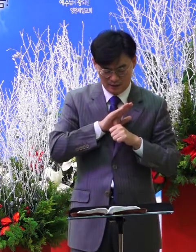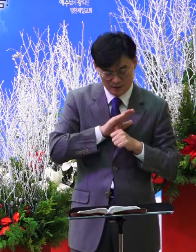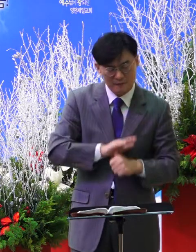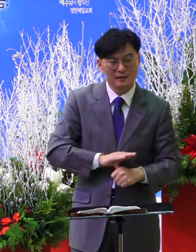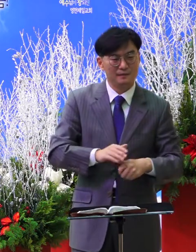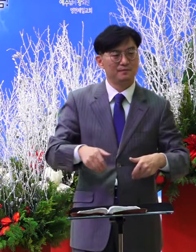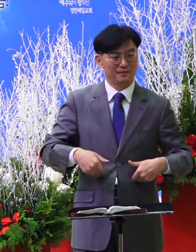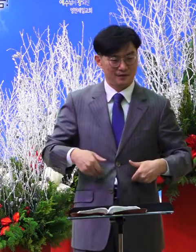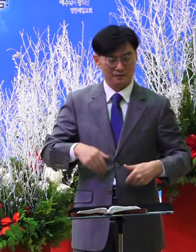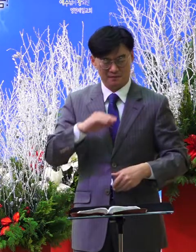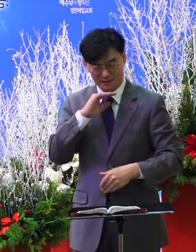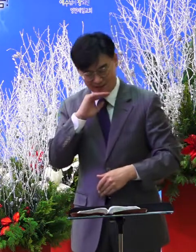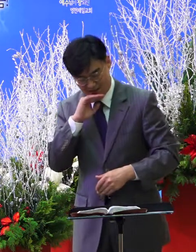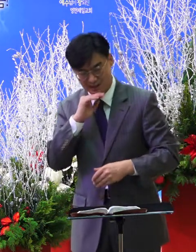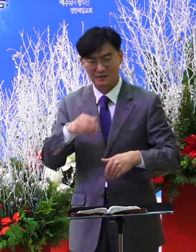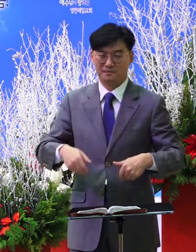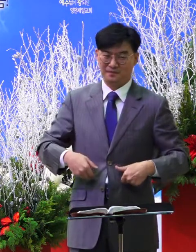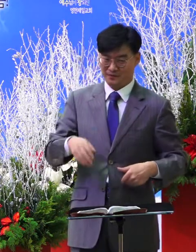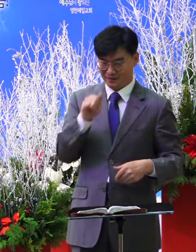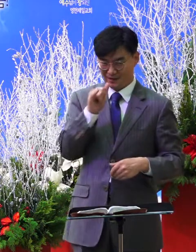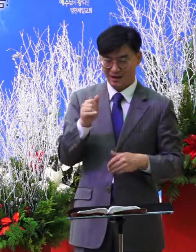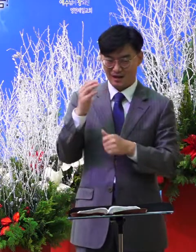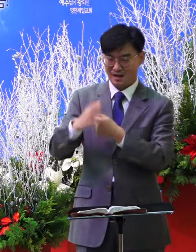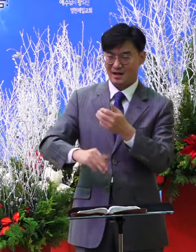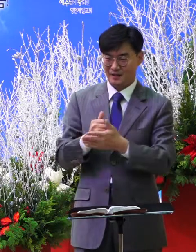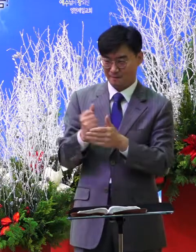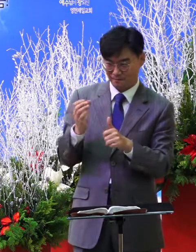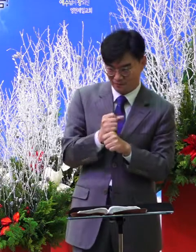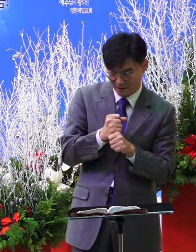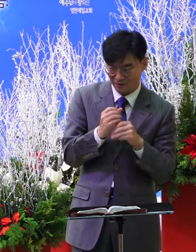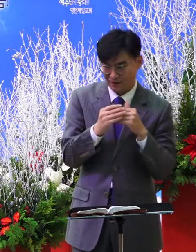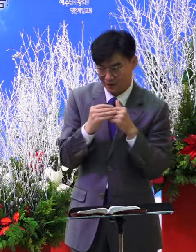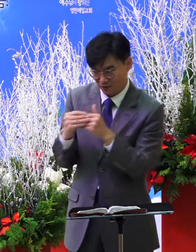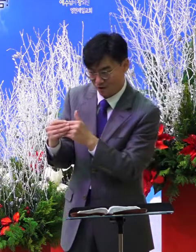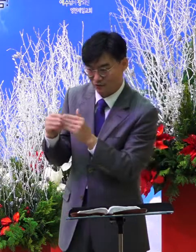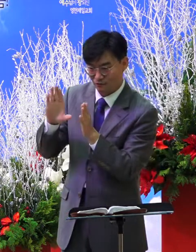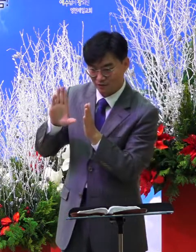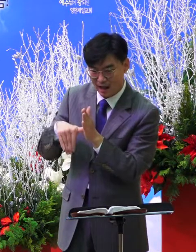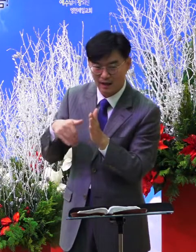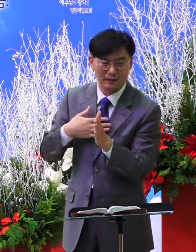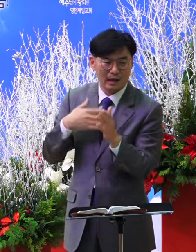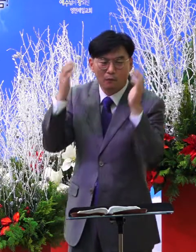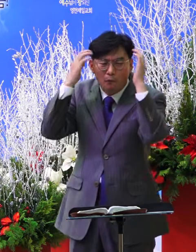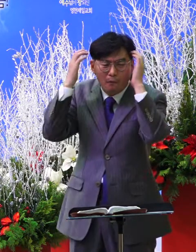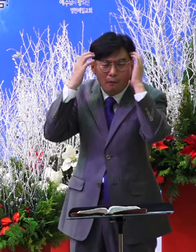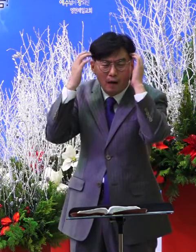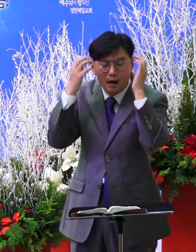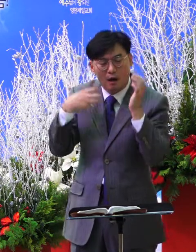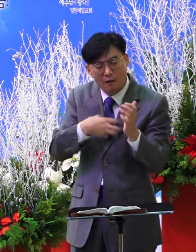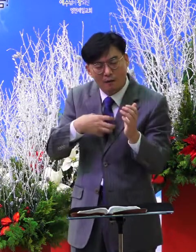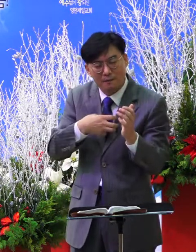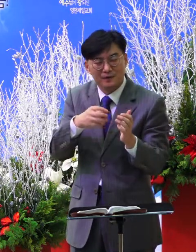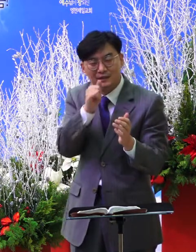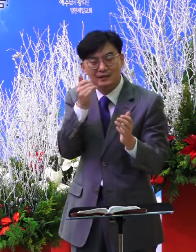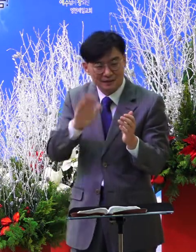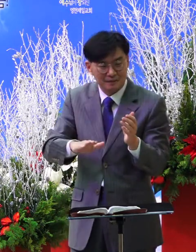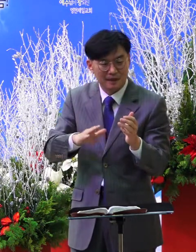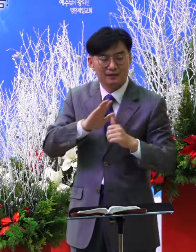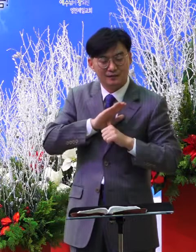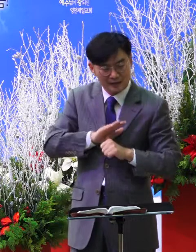기다림입니다. 하나님이 고난을 통해서 우리가 정말 만나고 싶지 않지만 그 주시는 선한 하나님의 뜻을 이루시는 그